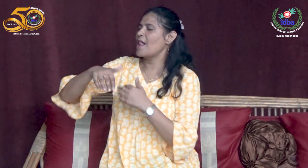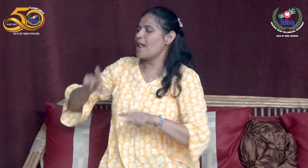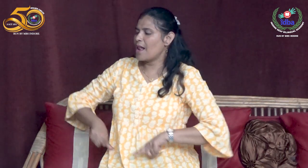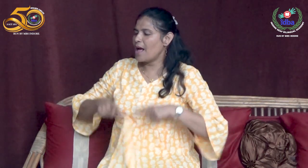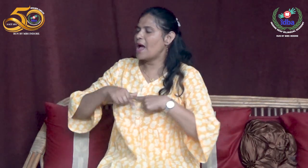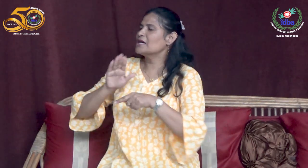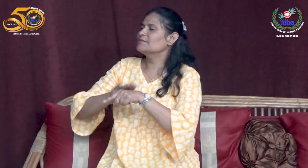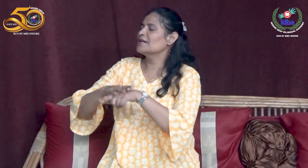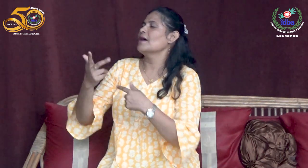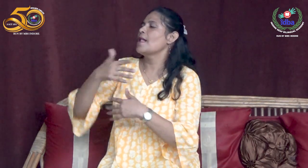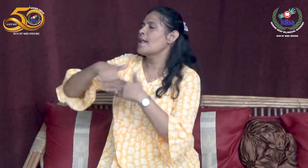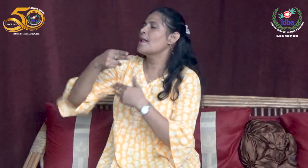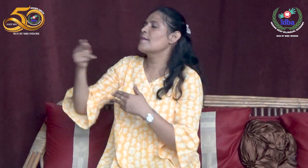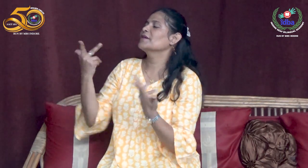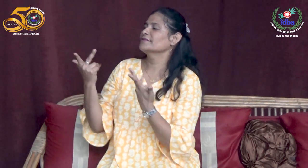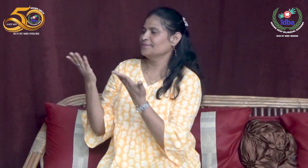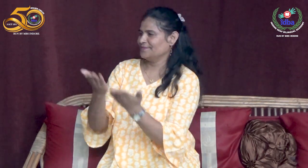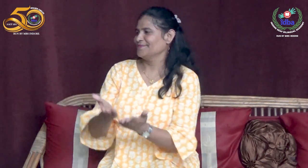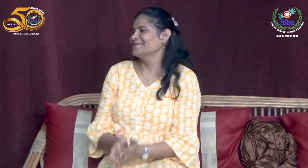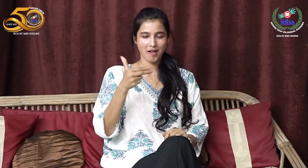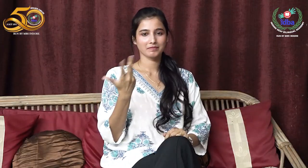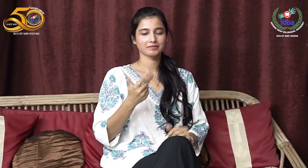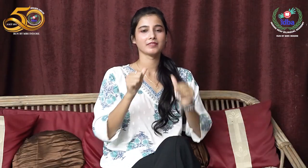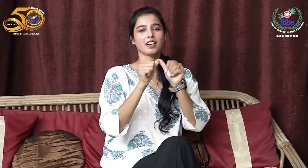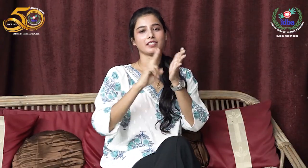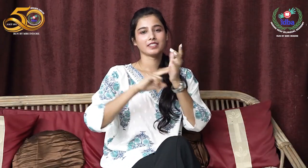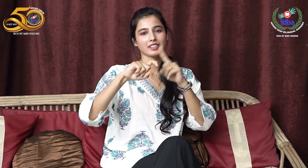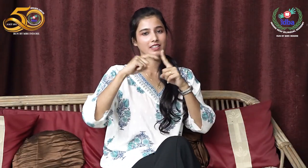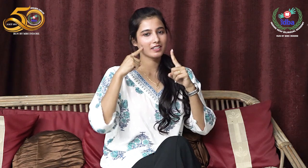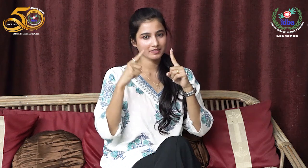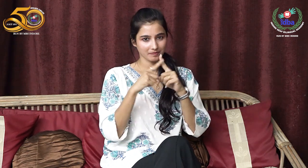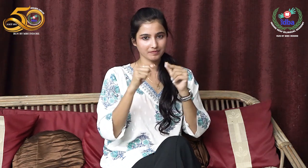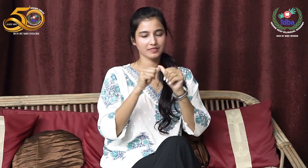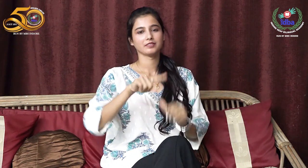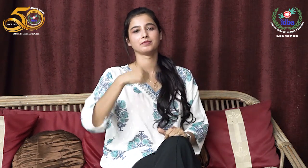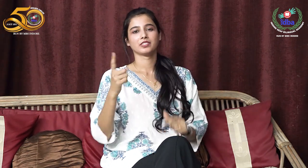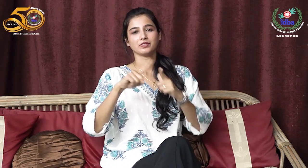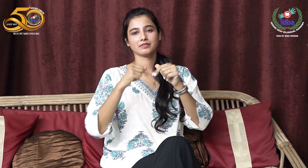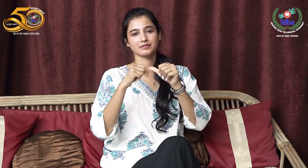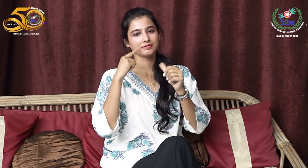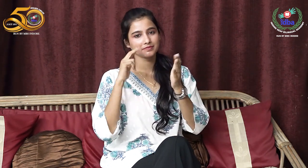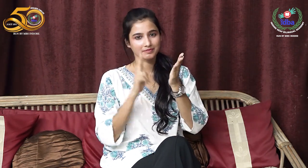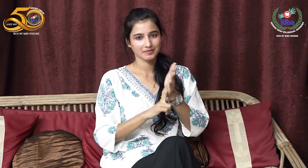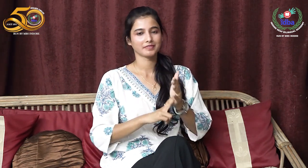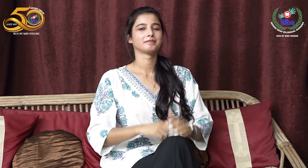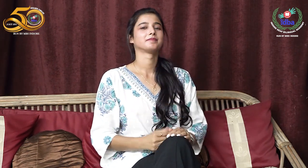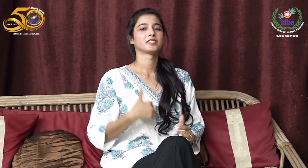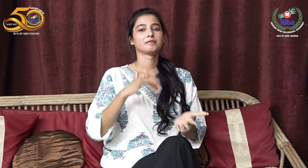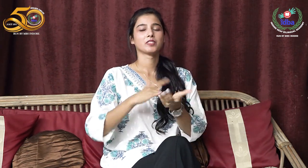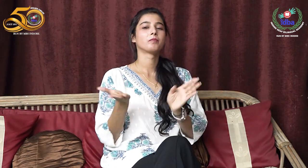आप अपने बारे में एक्सपीरियंस बताइए, आप अपना नाम बताइए। मेरा नाम अंकिता है जैन, अंकिता जैन।